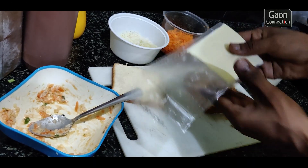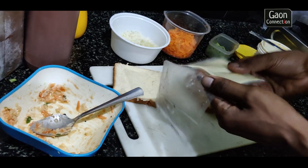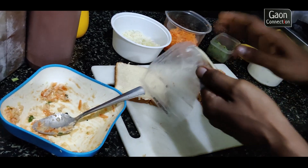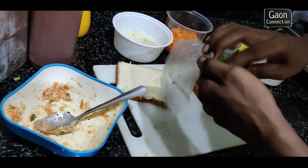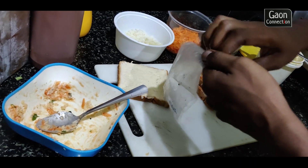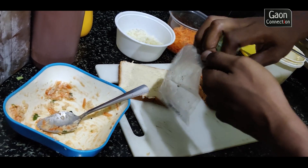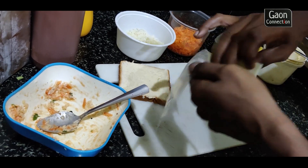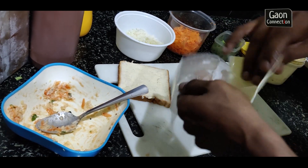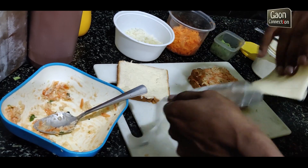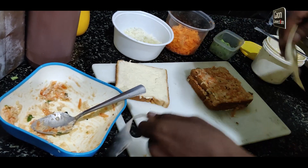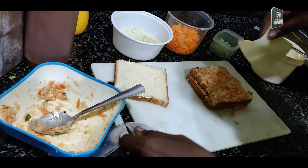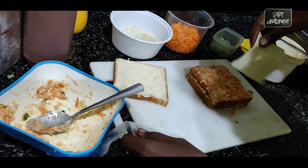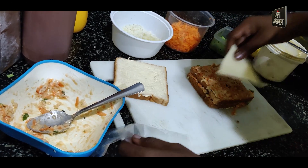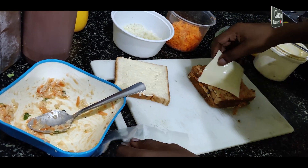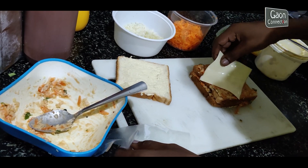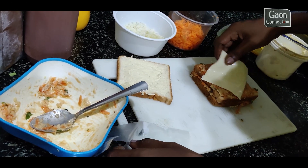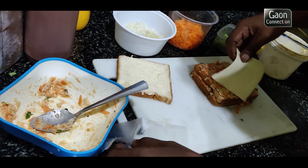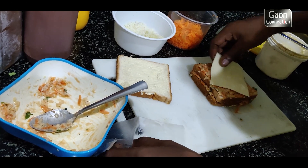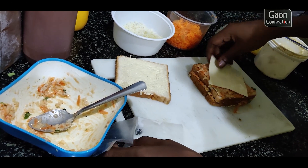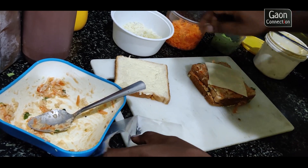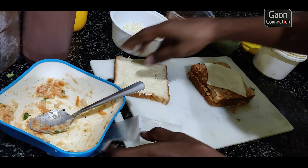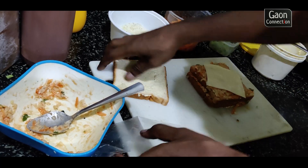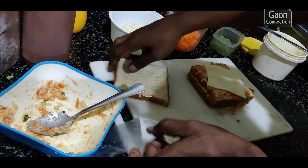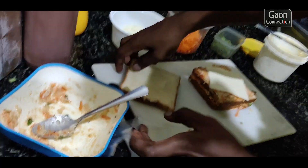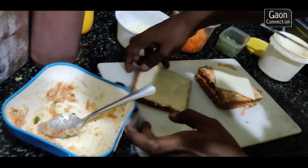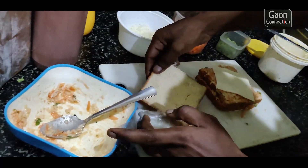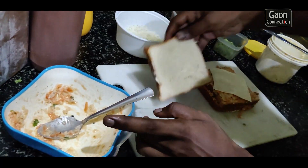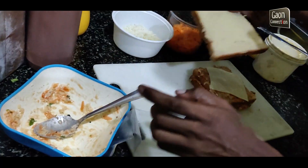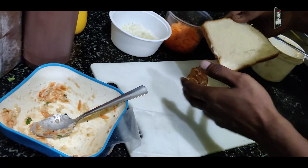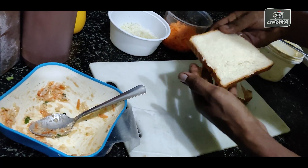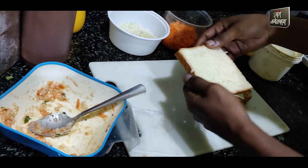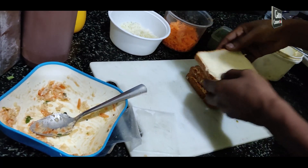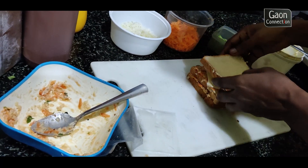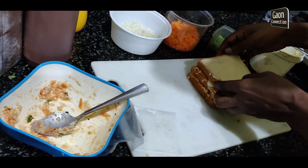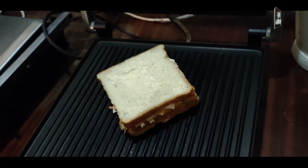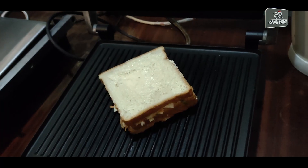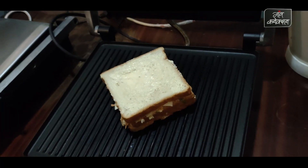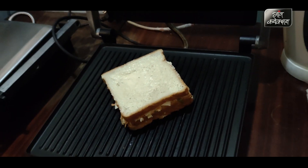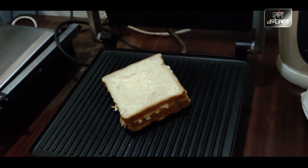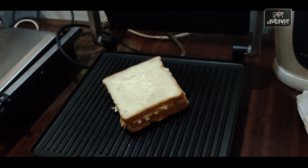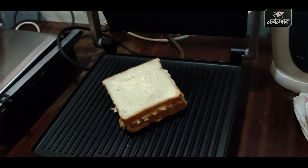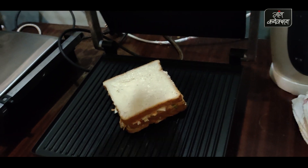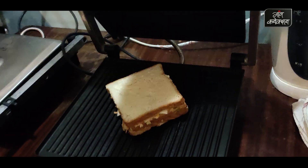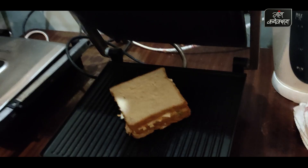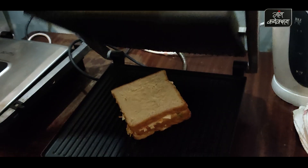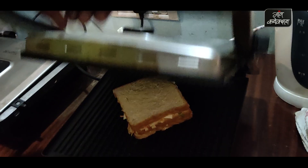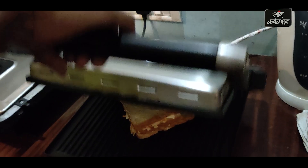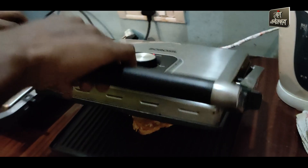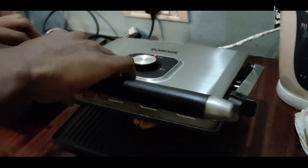कैफे आज हमारी टीम के बदौलत बहुत खूबसूरत चल रहा है, गेस्ट आते हैं, अच्छी चीज़ें खाने खाते हैं और अच्छे पेमेंट